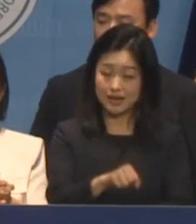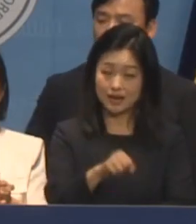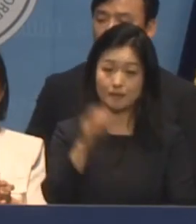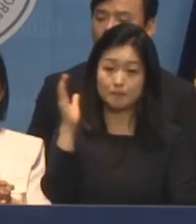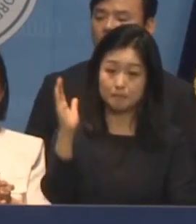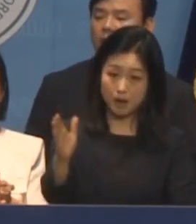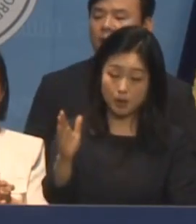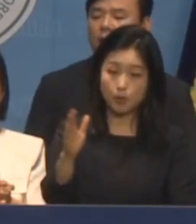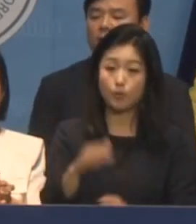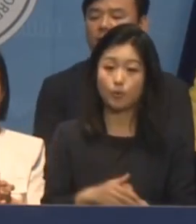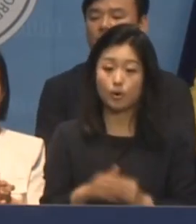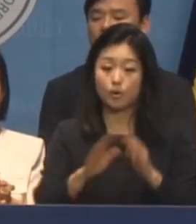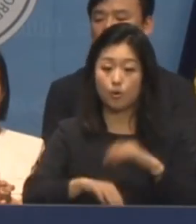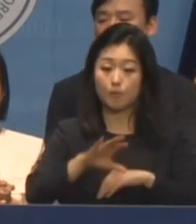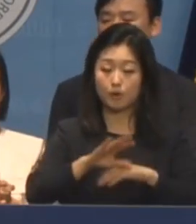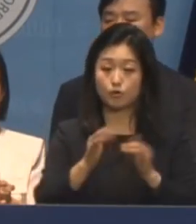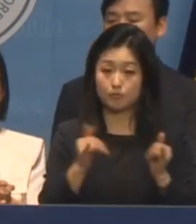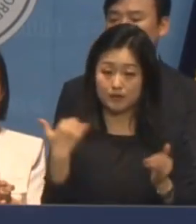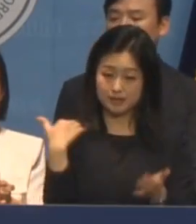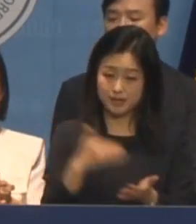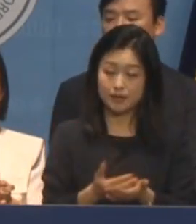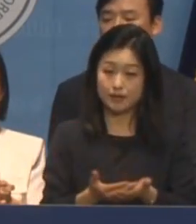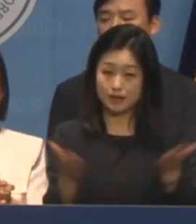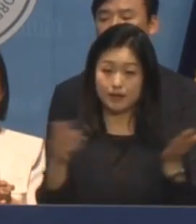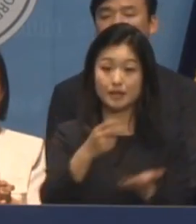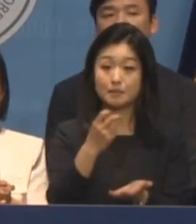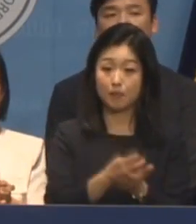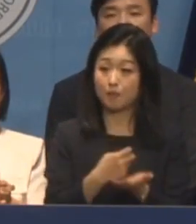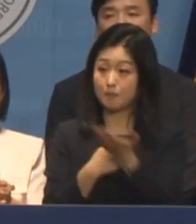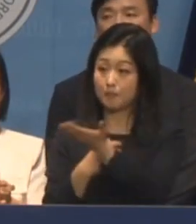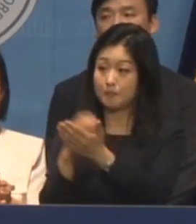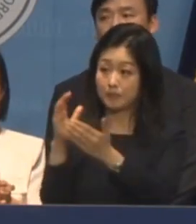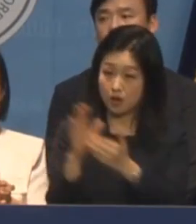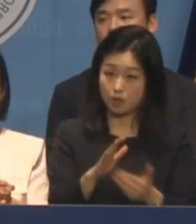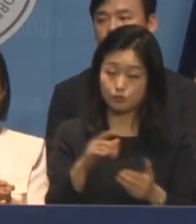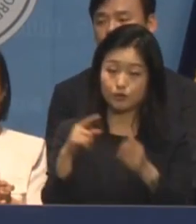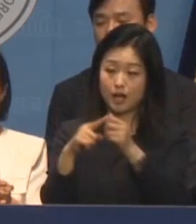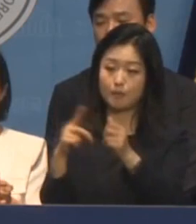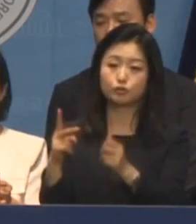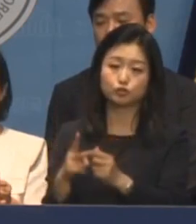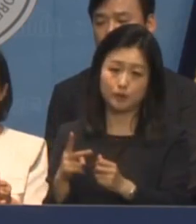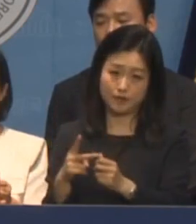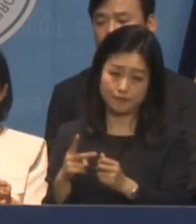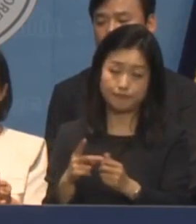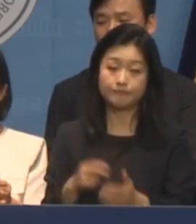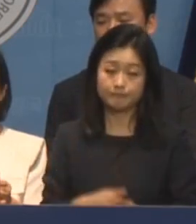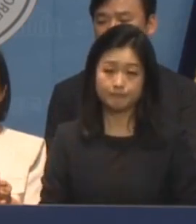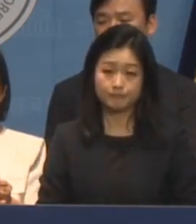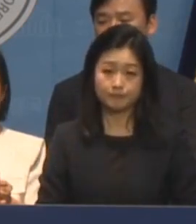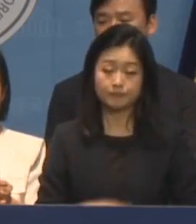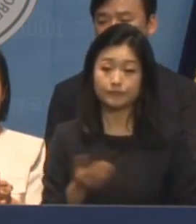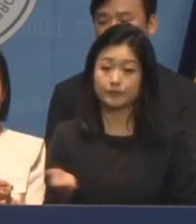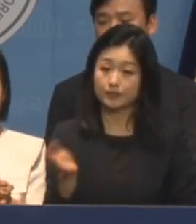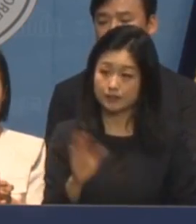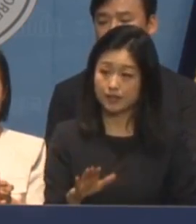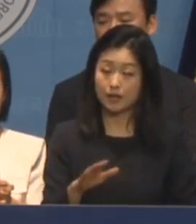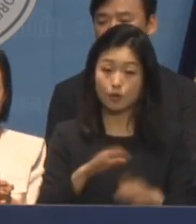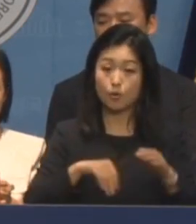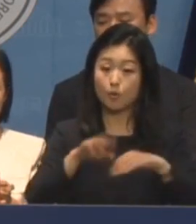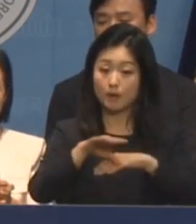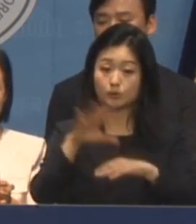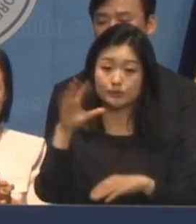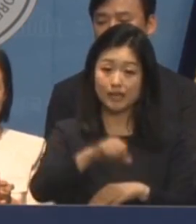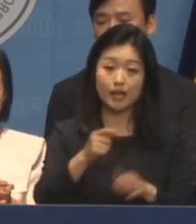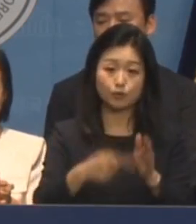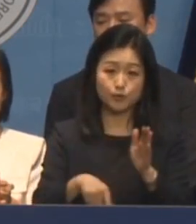끊고 공영방송을 국민의 품으로 돌려보내자는 법안이 두 번이나 대통령에 의해 거부당한 것이다. 그러나 공영방송